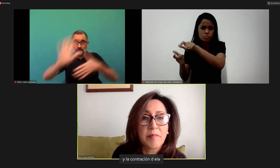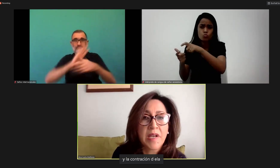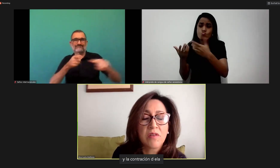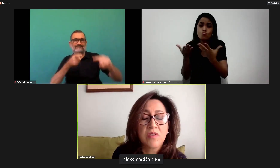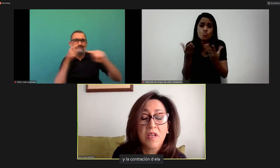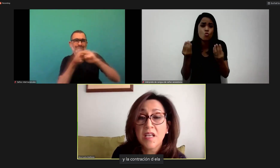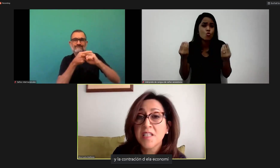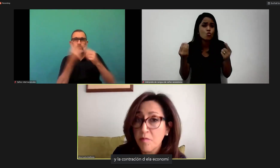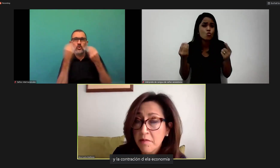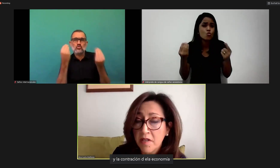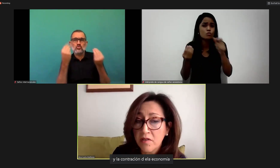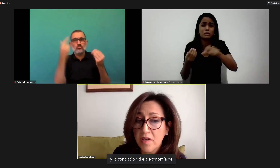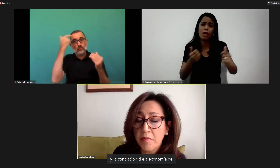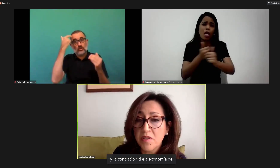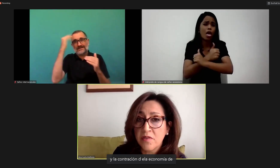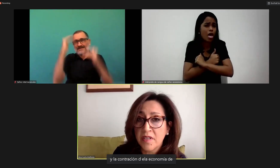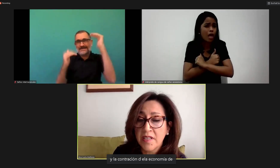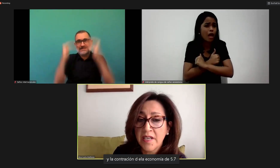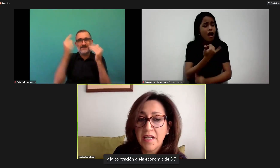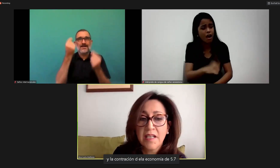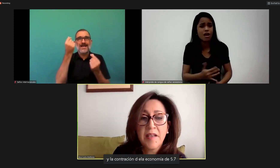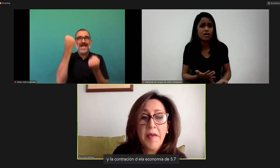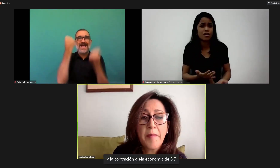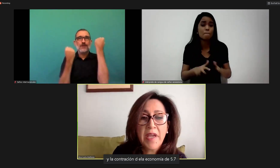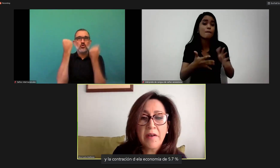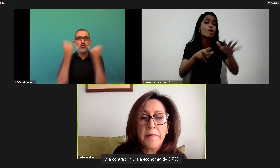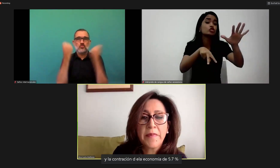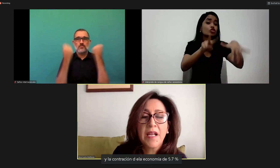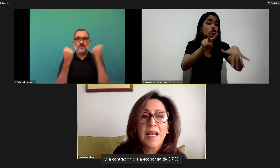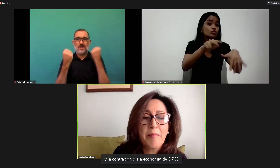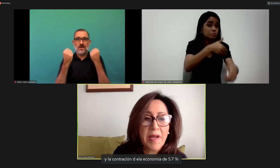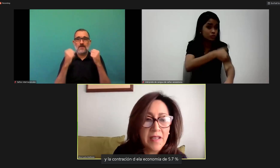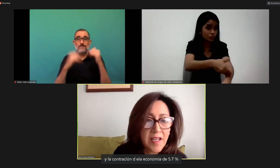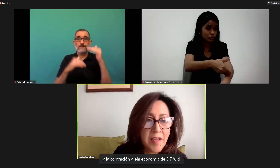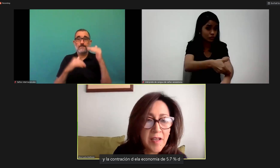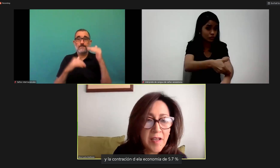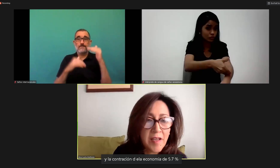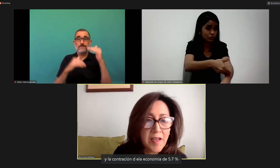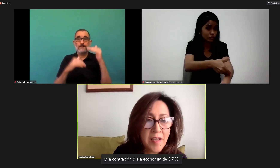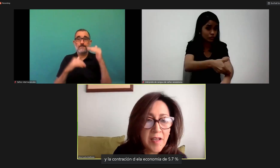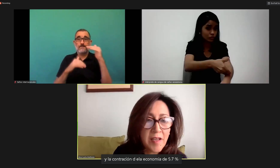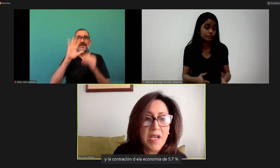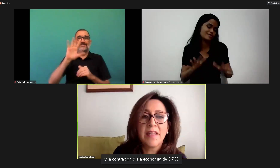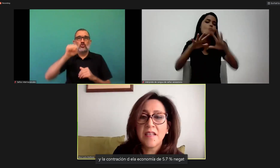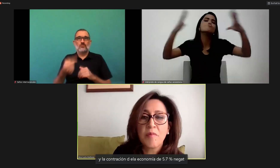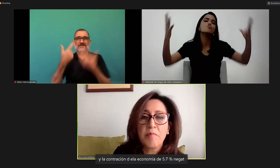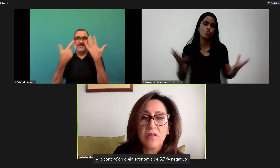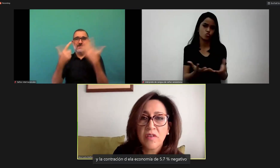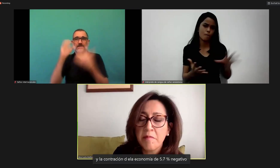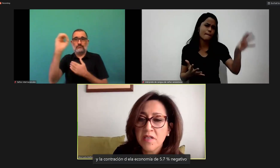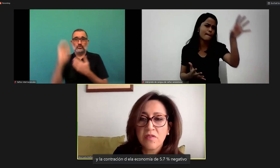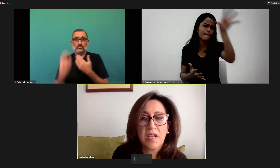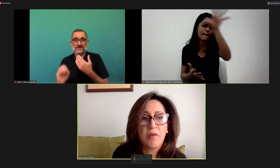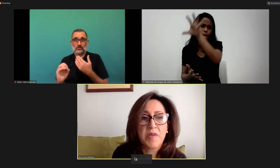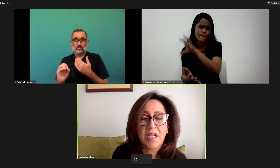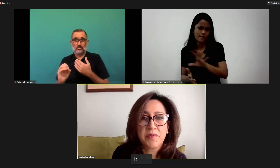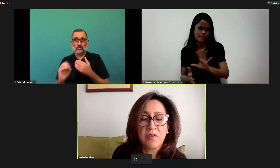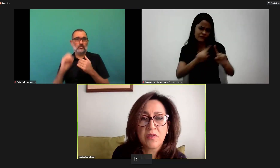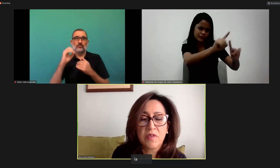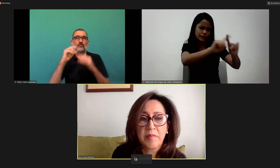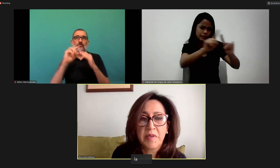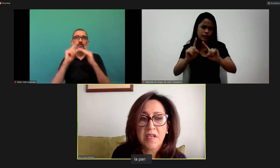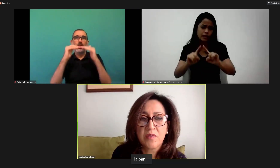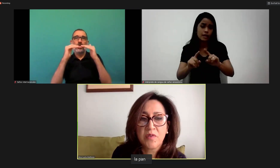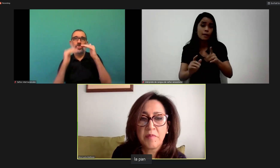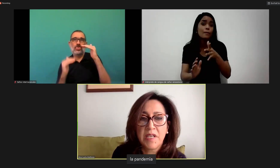de desempleados. Estamos hablando de la población en general, pero la pandemia ha tenido impactos adversos en la economía de las personas